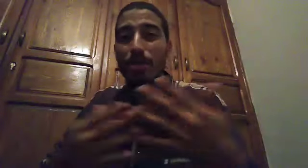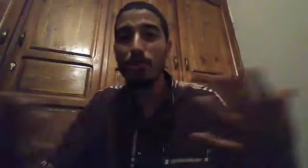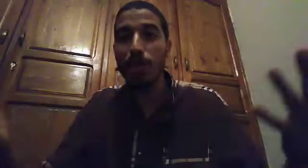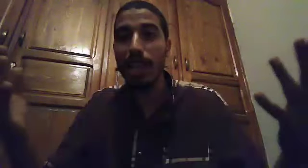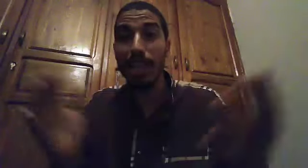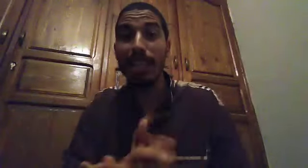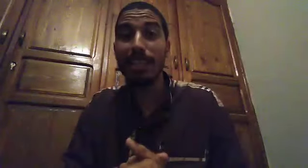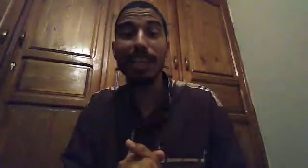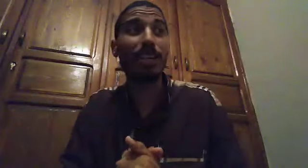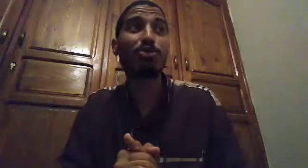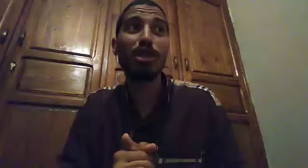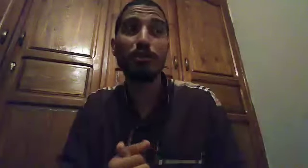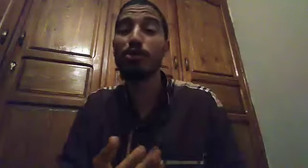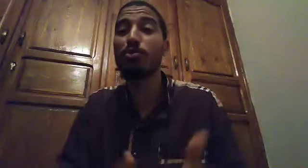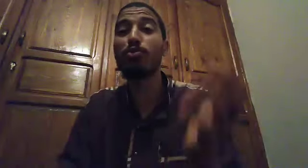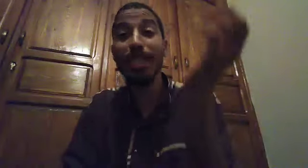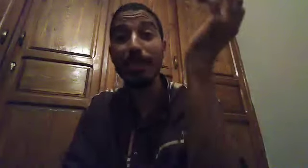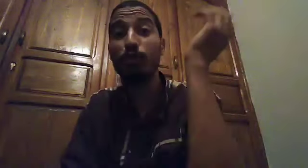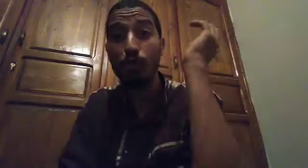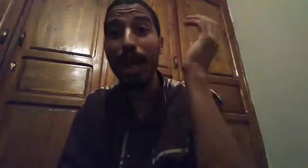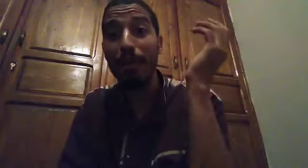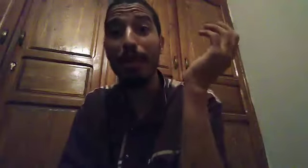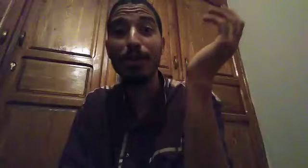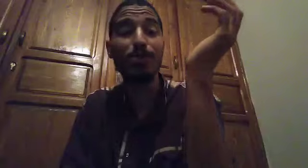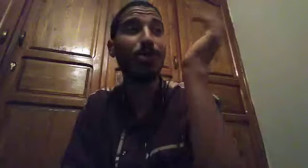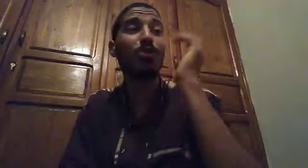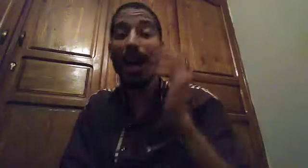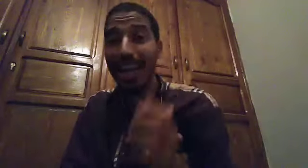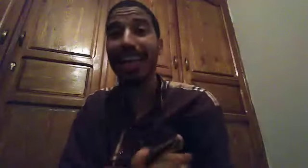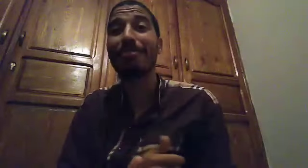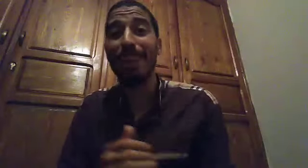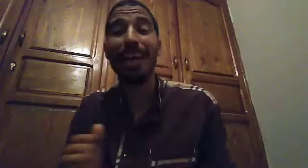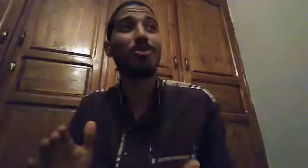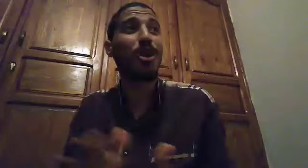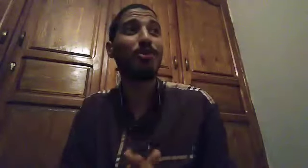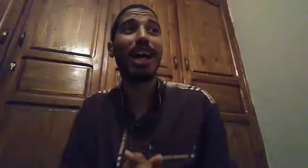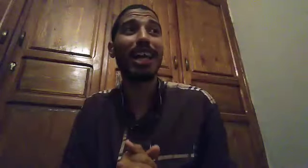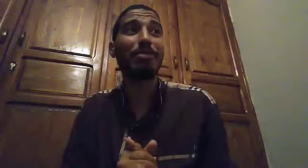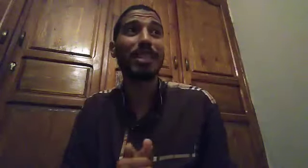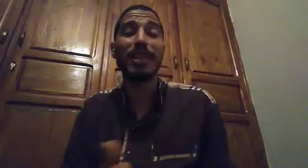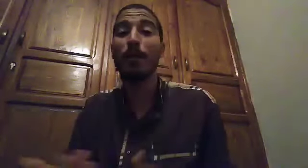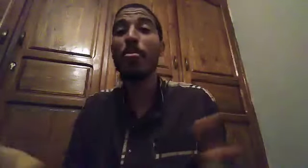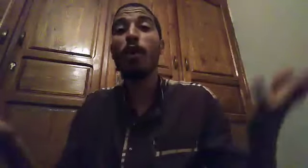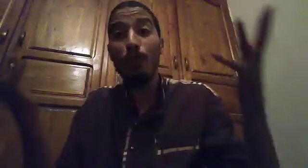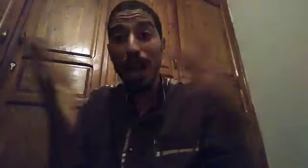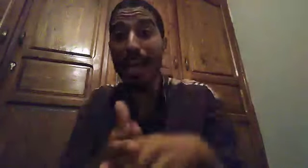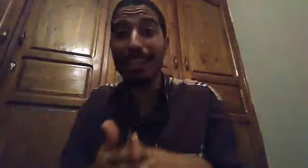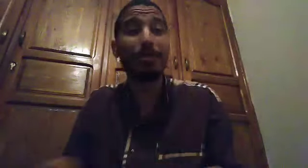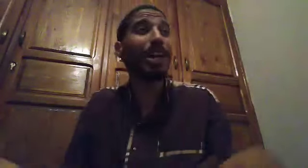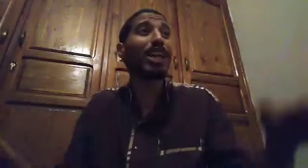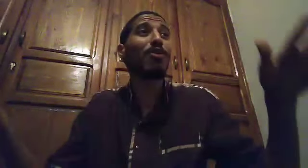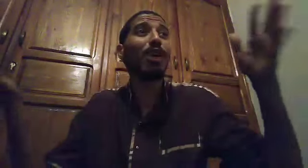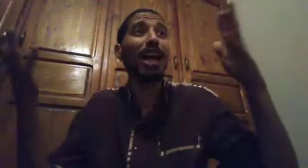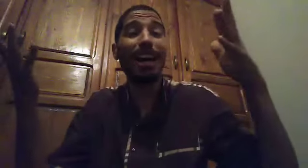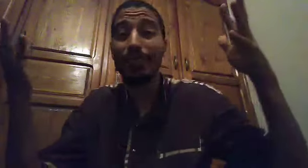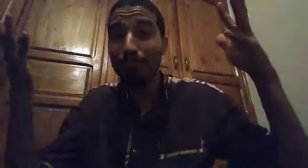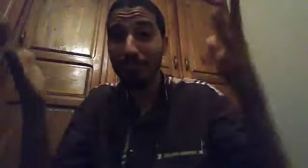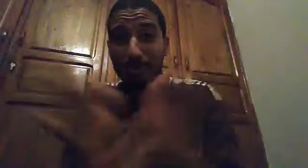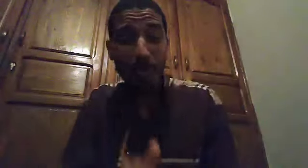نوصل لهذ اللحظة ديال الأرجنتين تفوز، ميسي يفوز بلقب مع الأرجنتين وأخيرا فعلوها، وفعلها ميسي وفعلها دي ماريا وفعلها